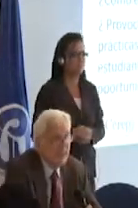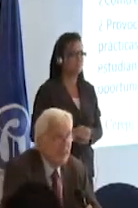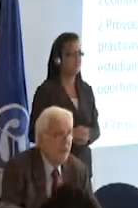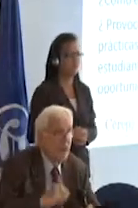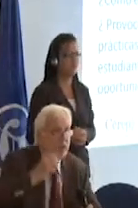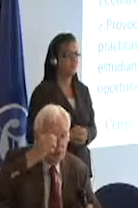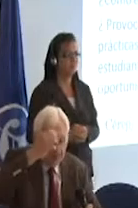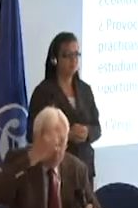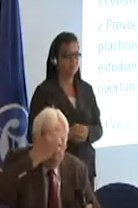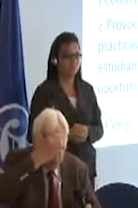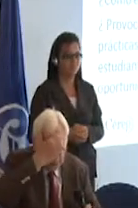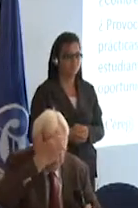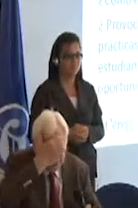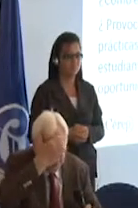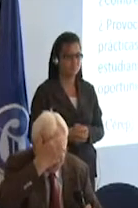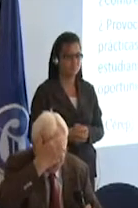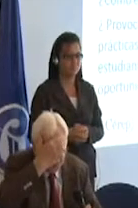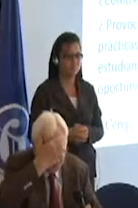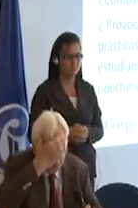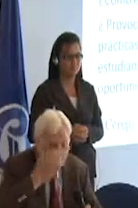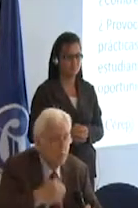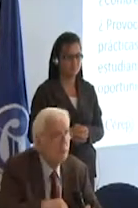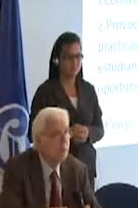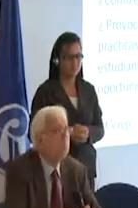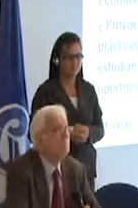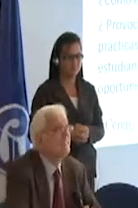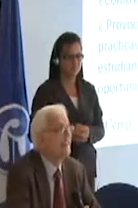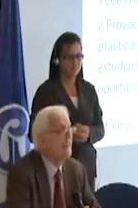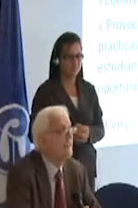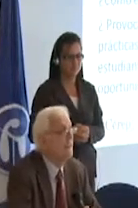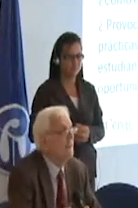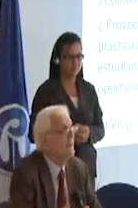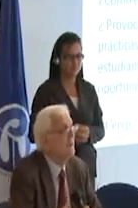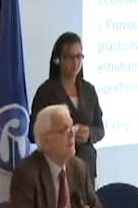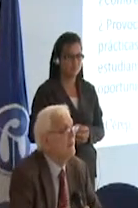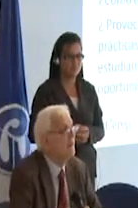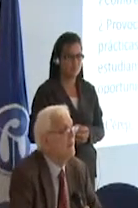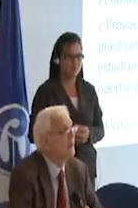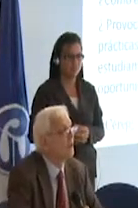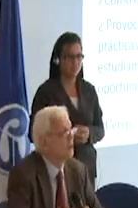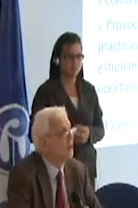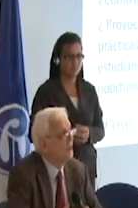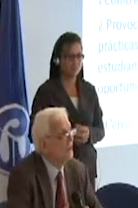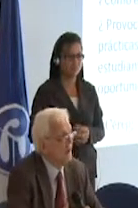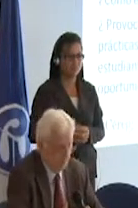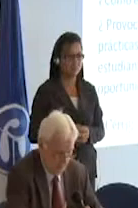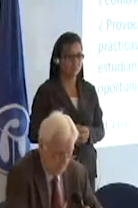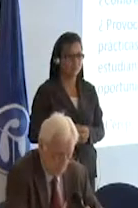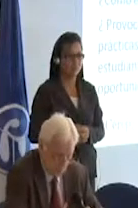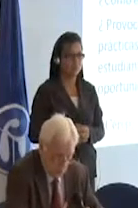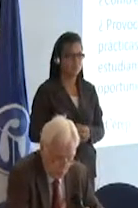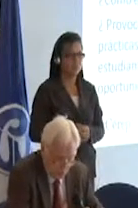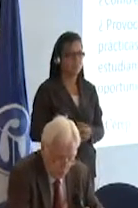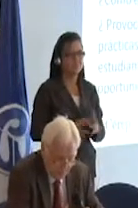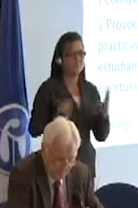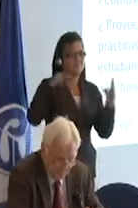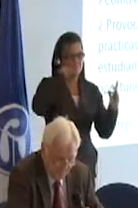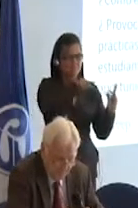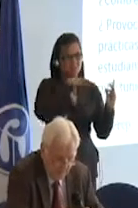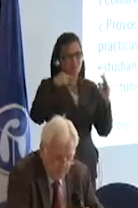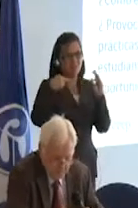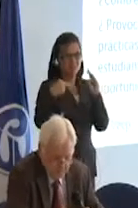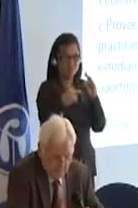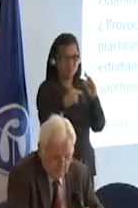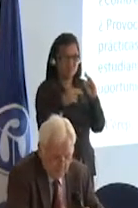La grille de lecture adoptée pour traiter les entretiens dont je vais